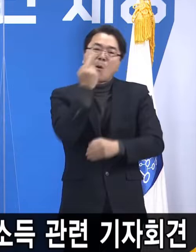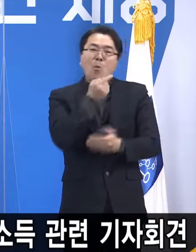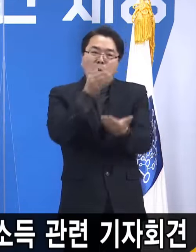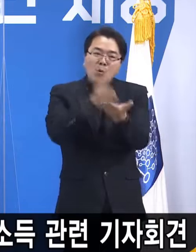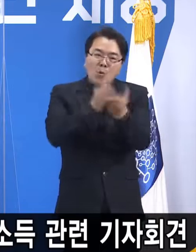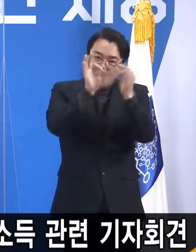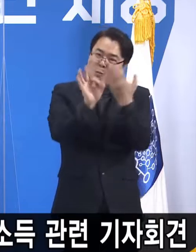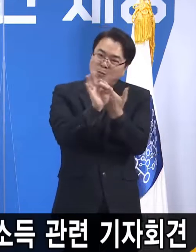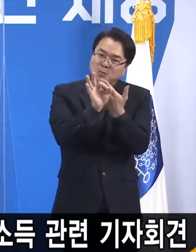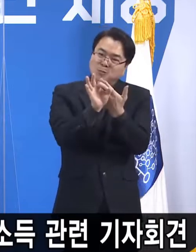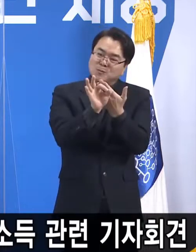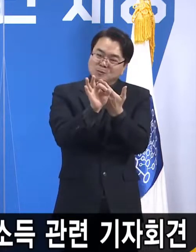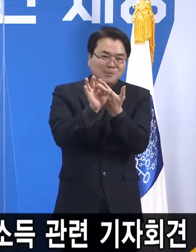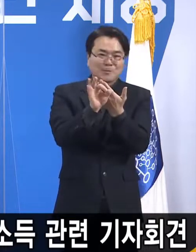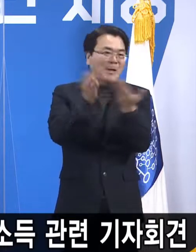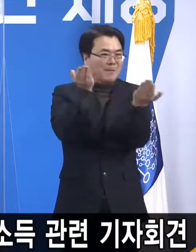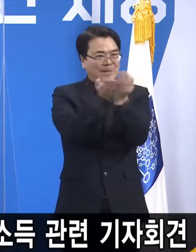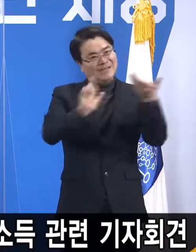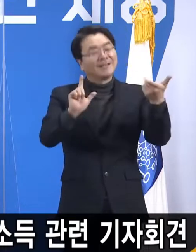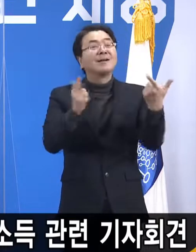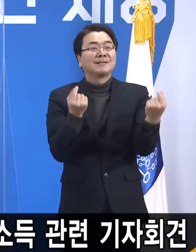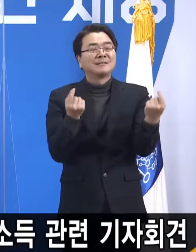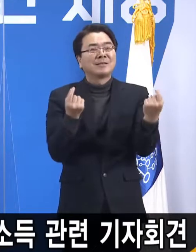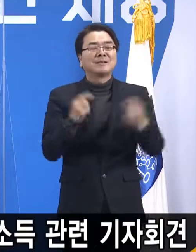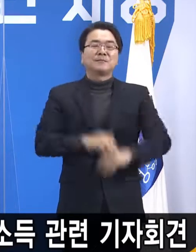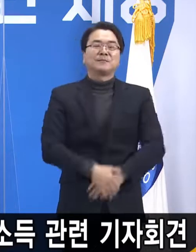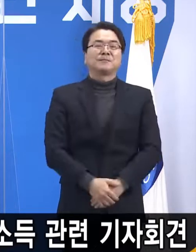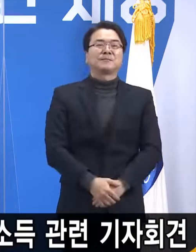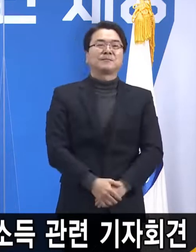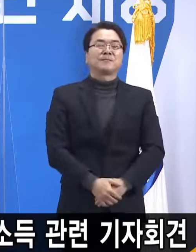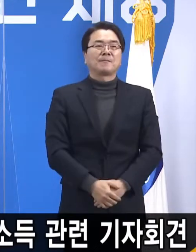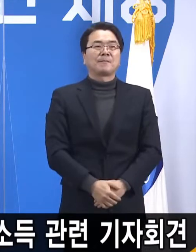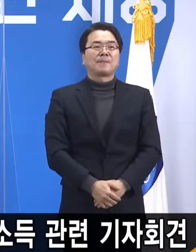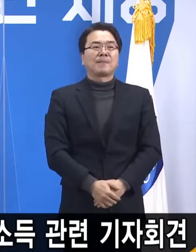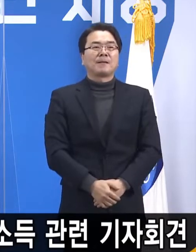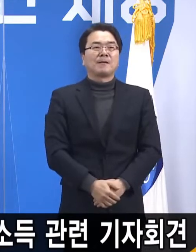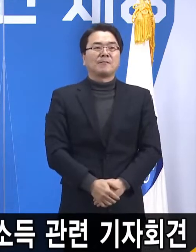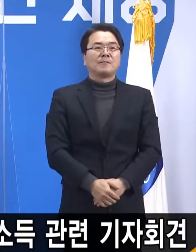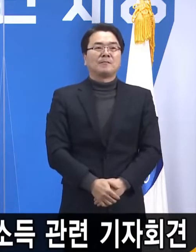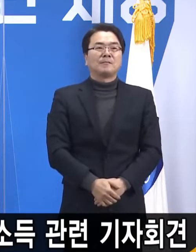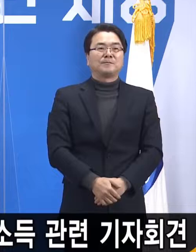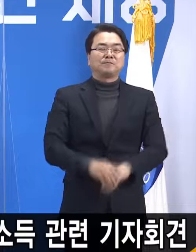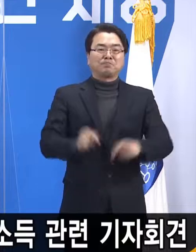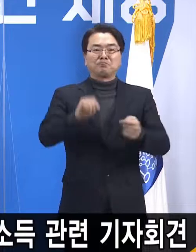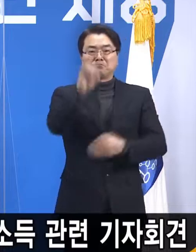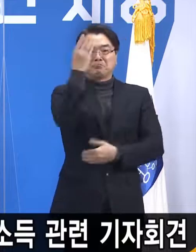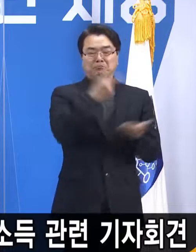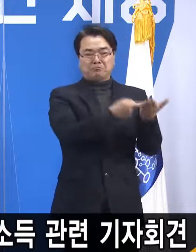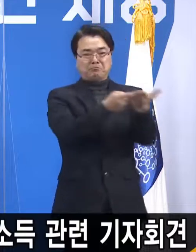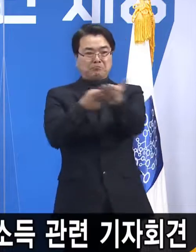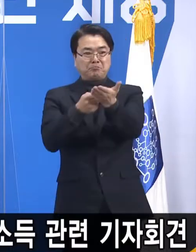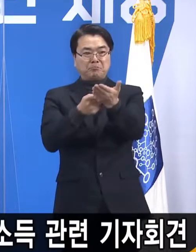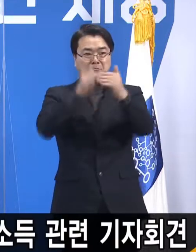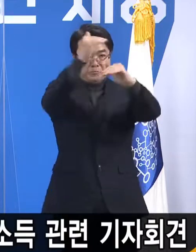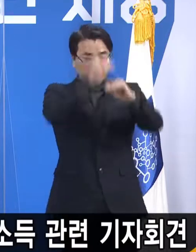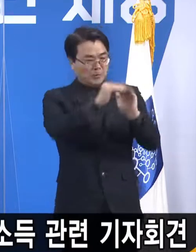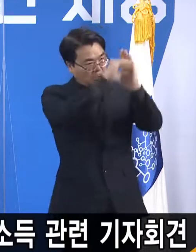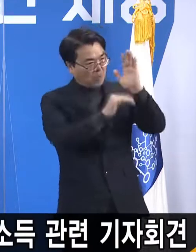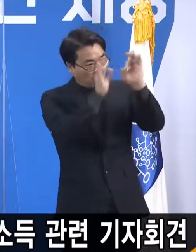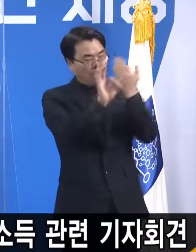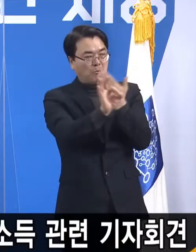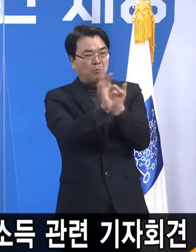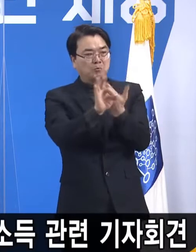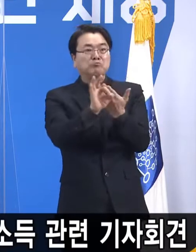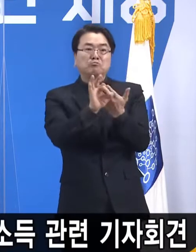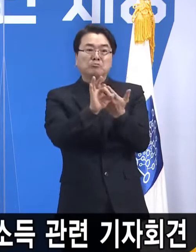어려웠습니다. 제가 이 기자회견 조금 전에 지금 보도된 내용을 살펴보니까 이번 설 명절에